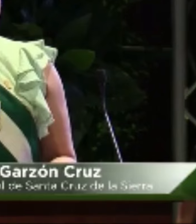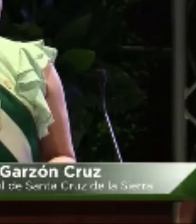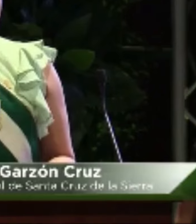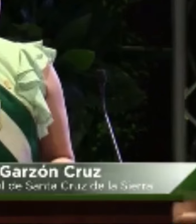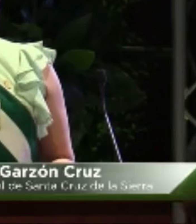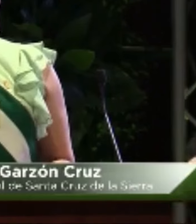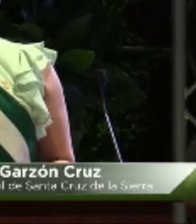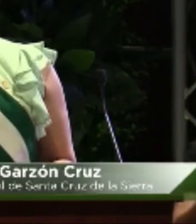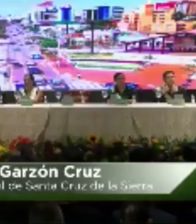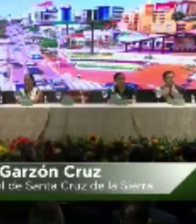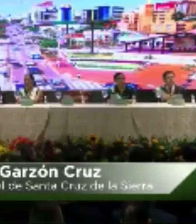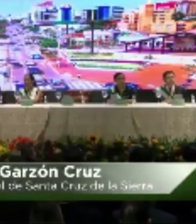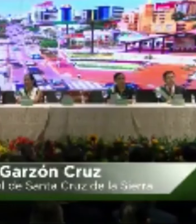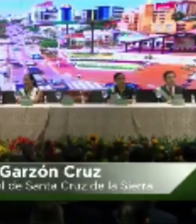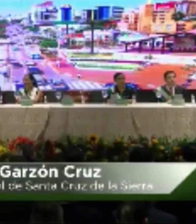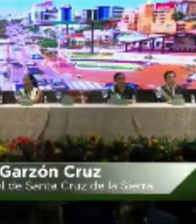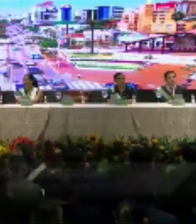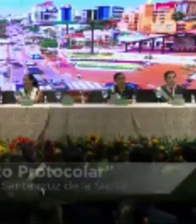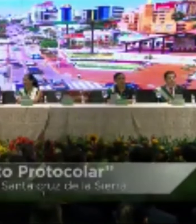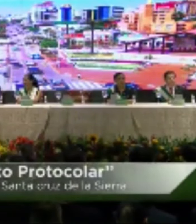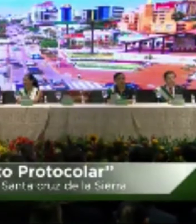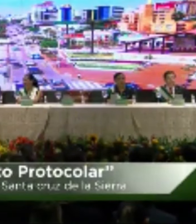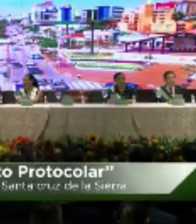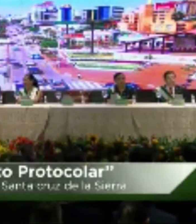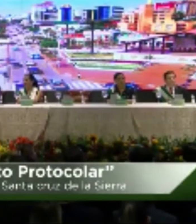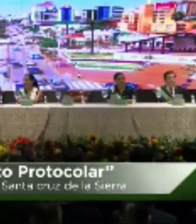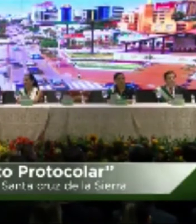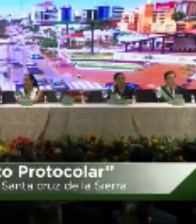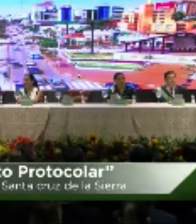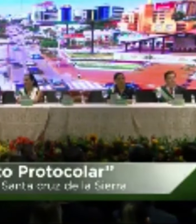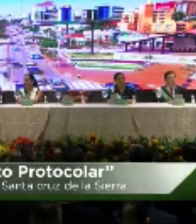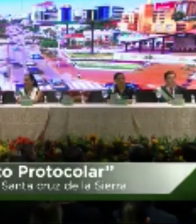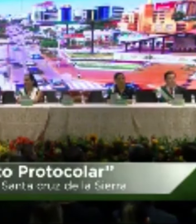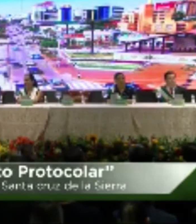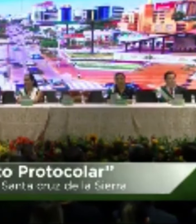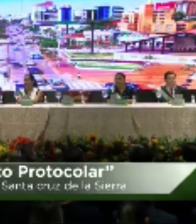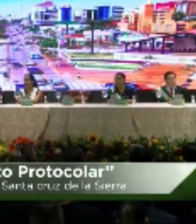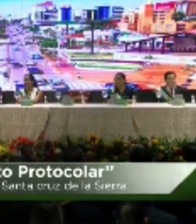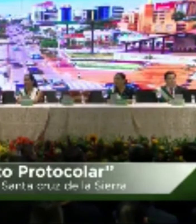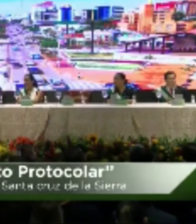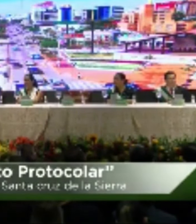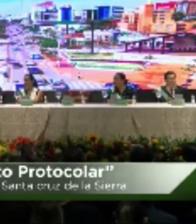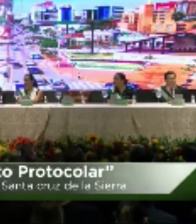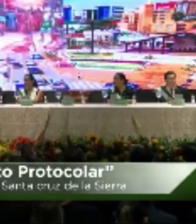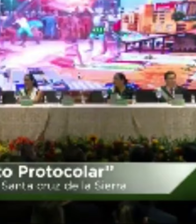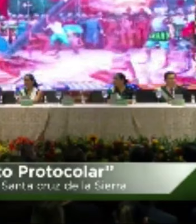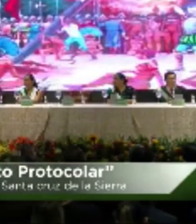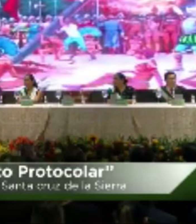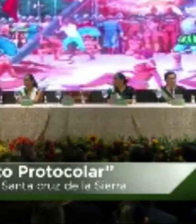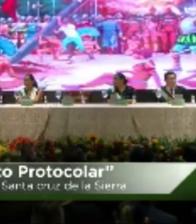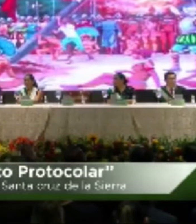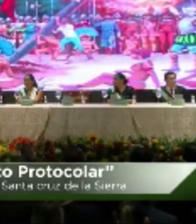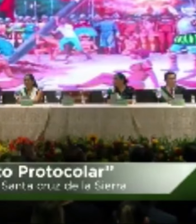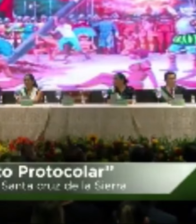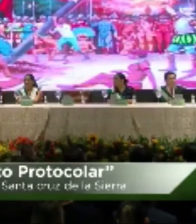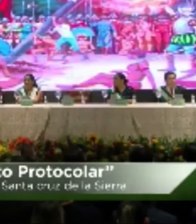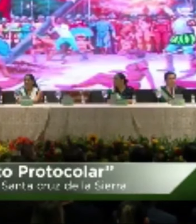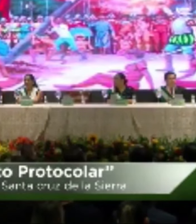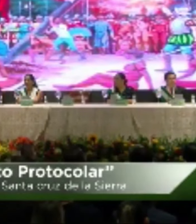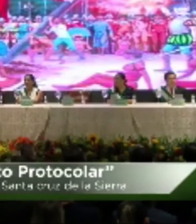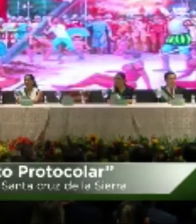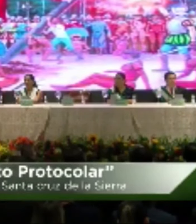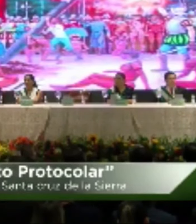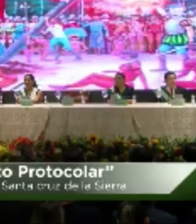Nuestra ciudad fue fundada el 26 de febrero de 1561 por Ñuflo de Chávez, tras una